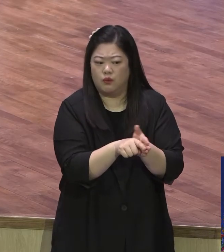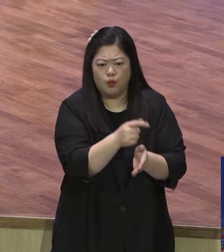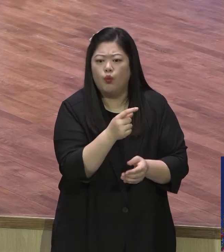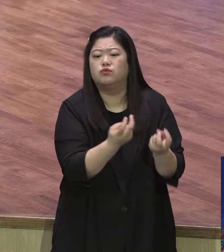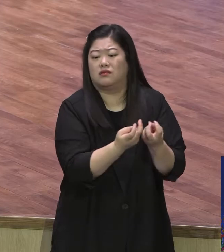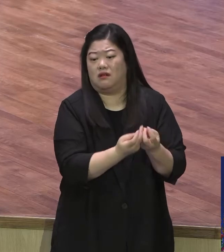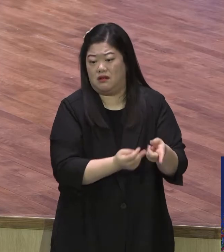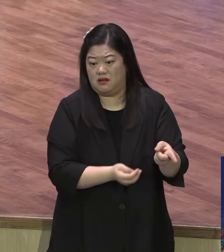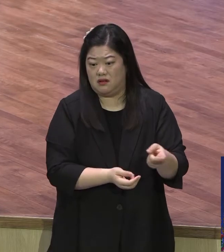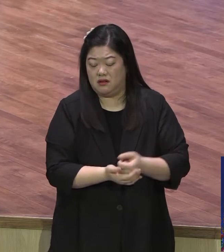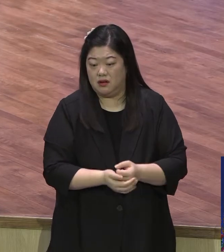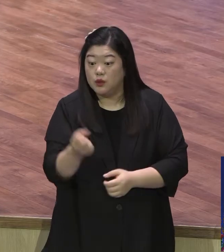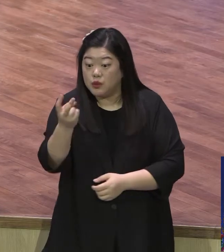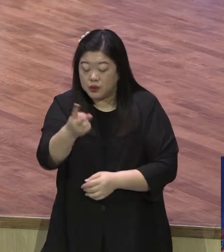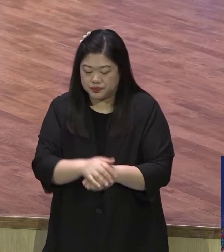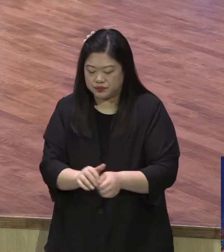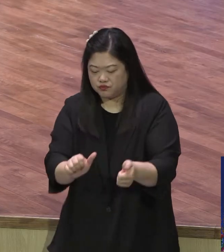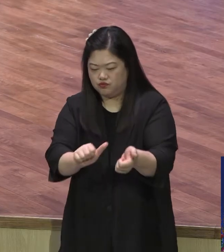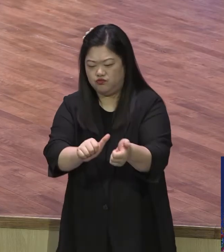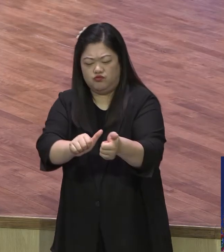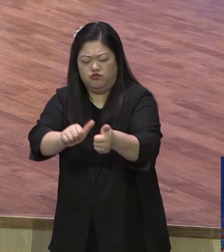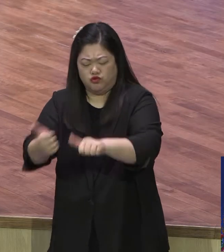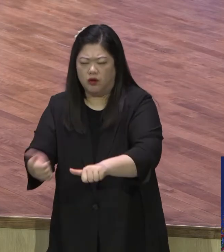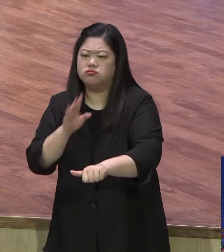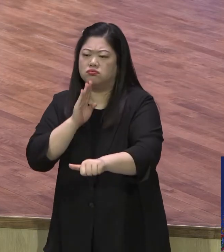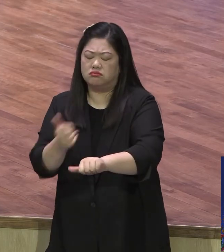죽음에서 부활하셨다 부활